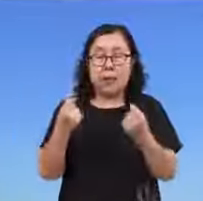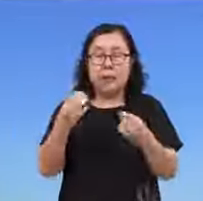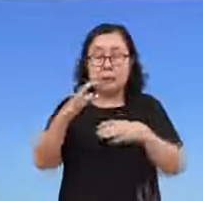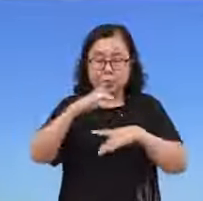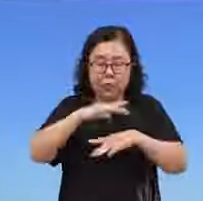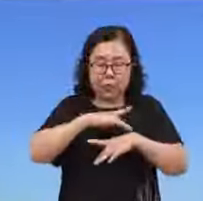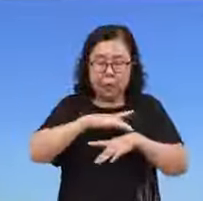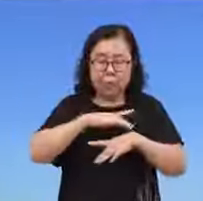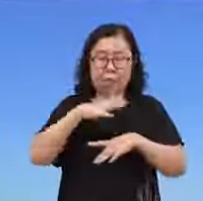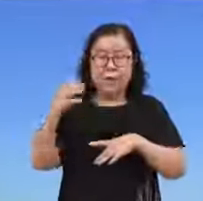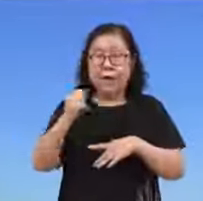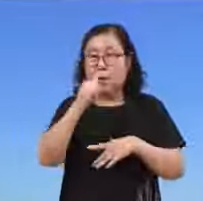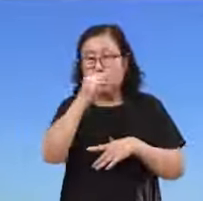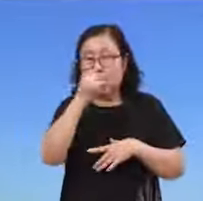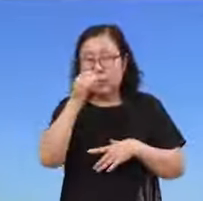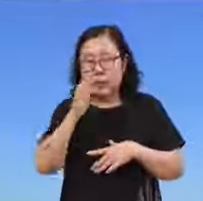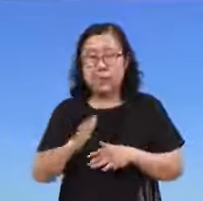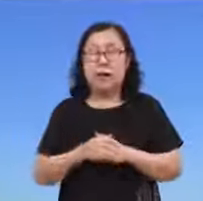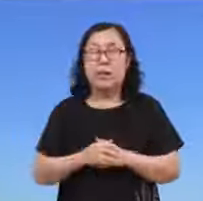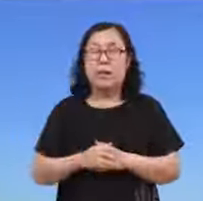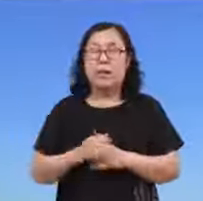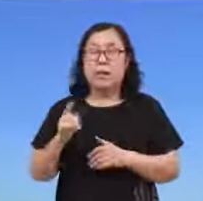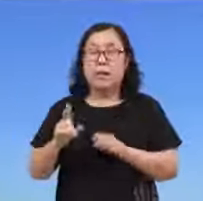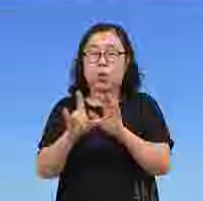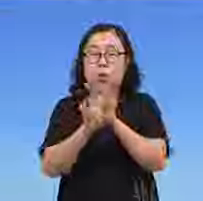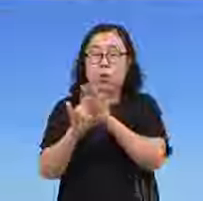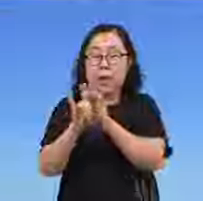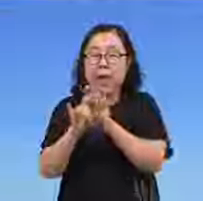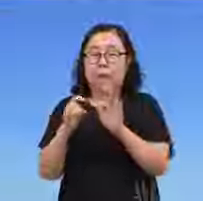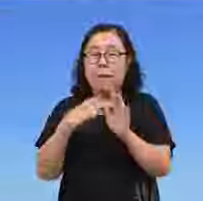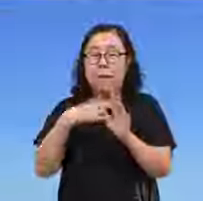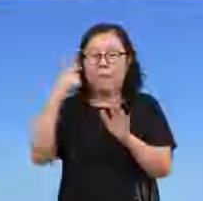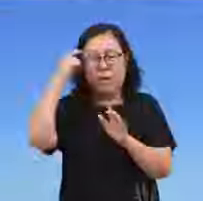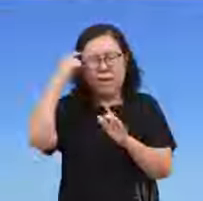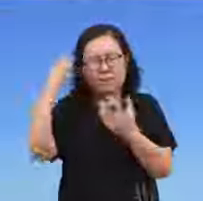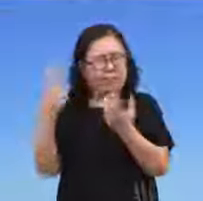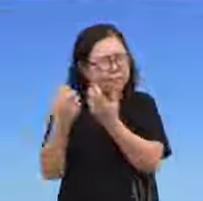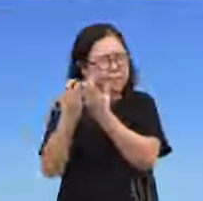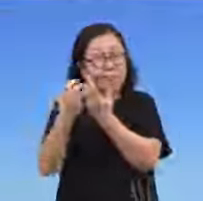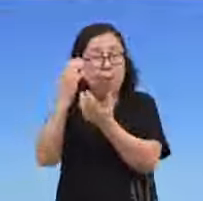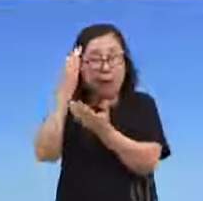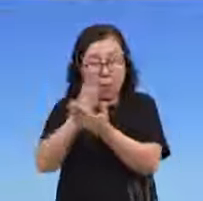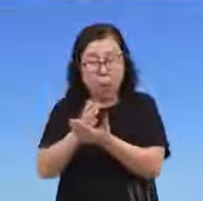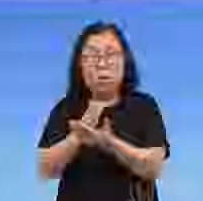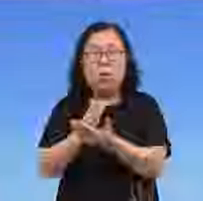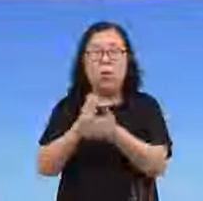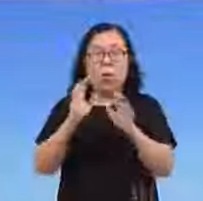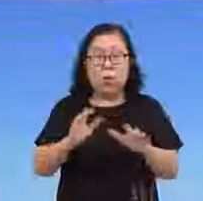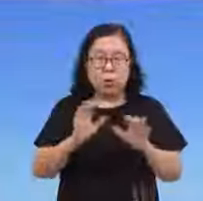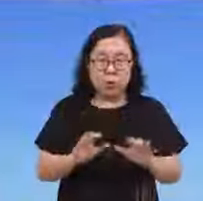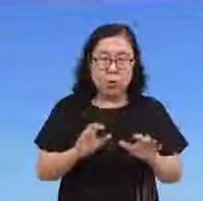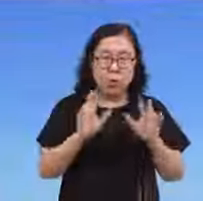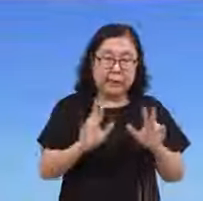두렵고 불안한 코로나19만 머리에 꽉 차 있는 것이 아니라 오늘도 일하시는 하나님,